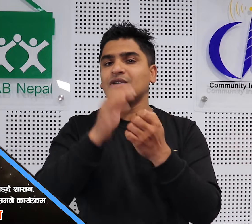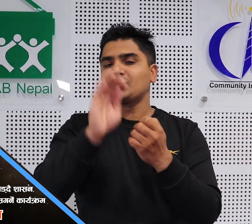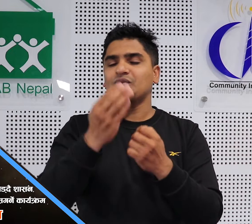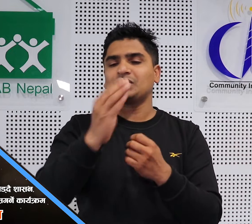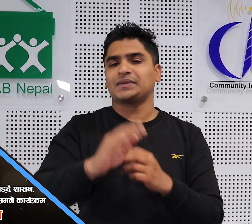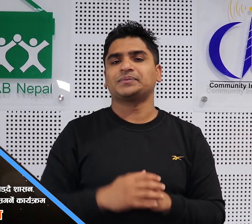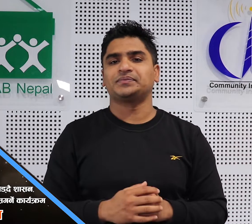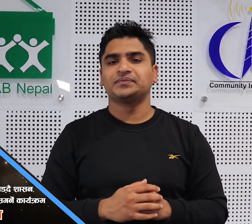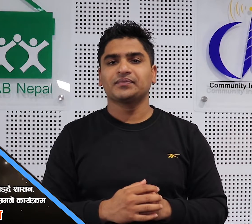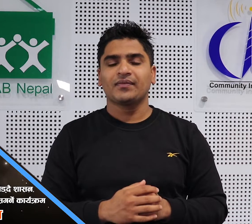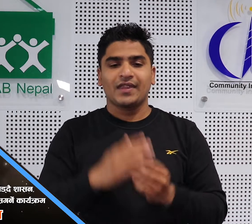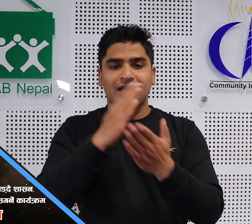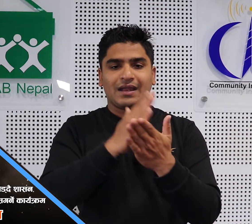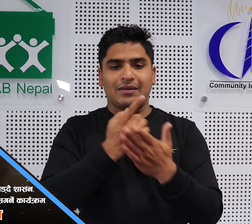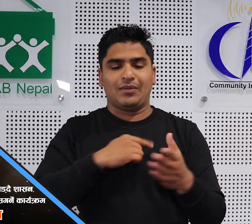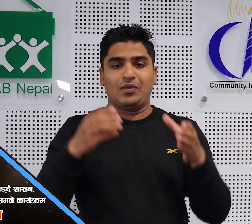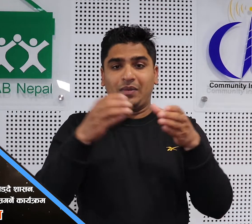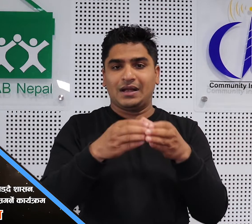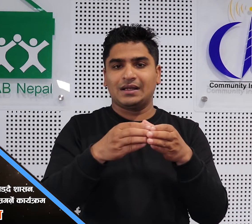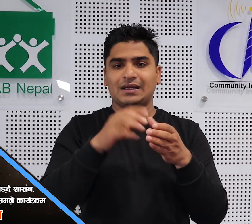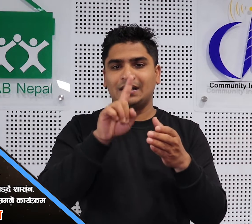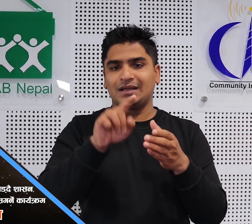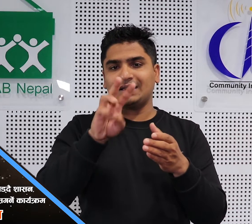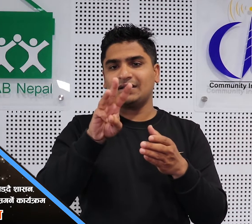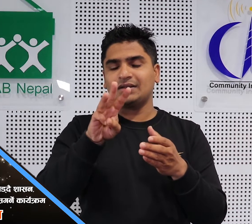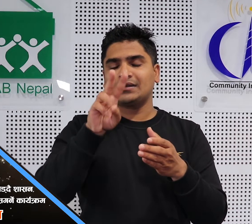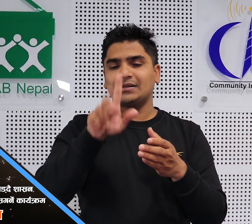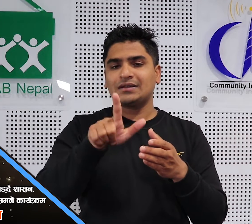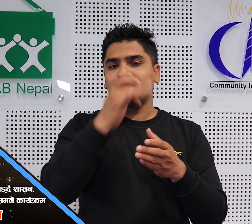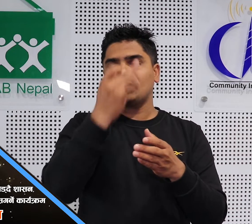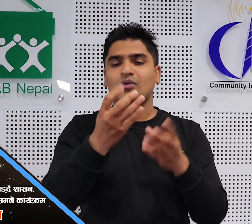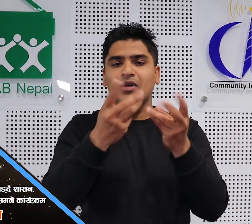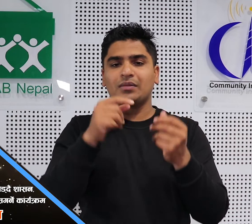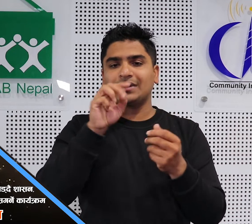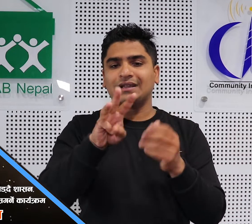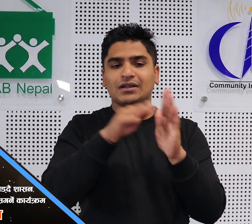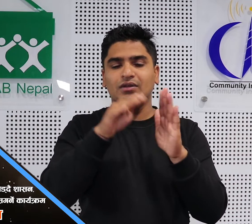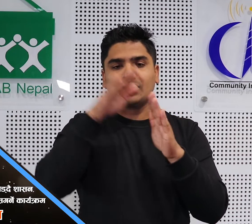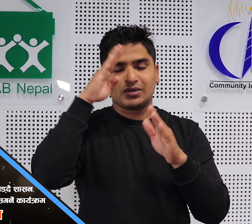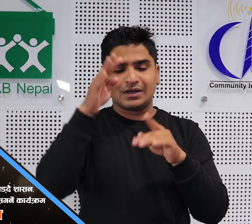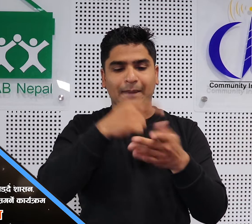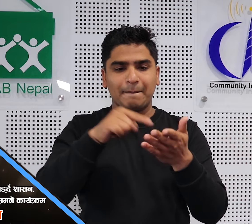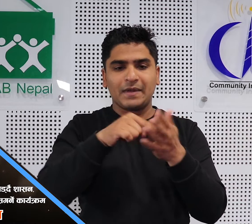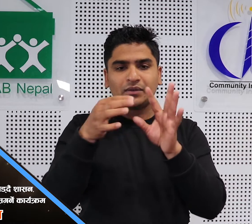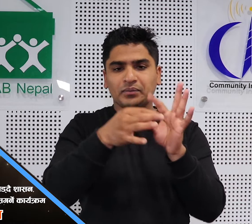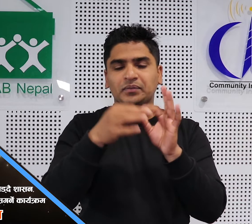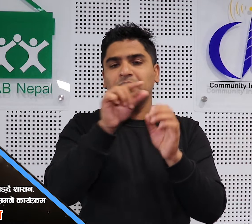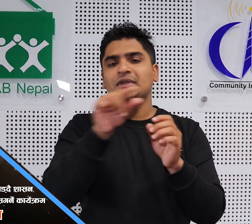गर्न सक्नुहुनेछ। कार्यक्रम हाम्रो पालिकाको 137 अङ्कमा आज हामी तीन तहको सरकार बीच भइरहेको समन्वयको विषयमा